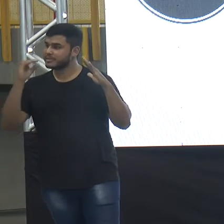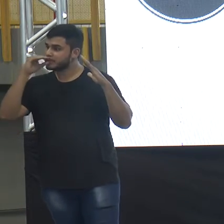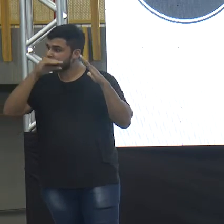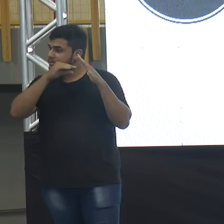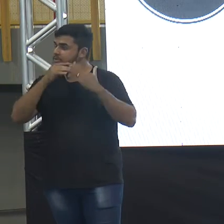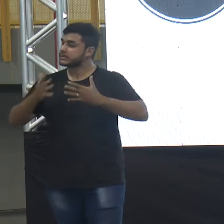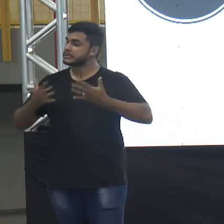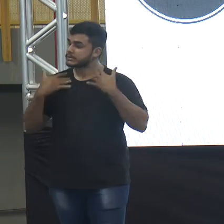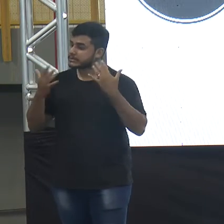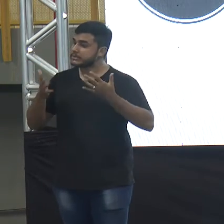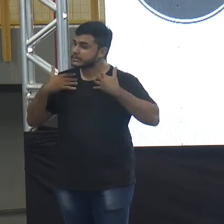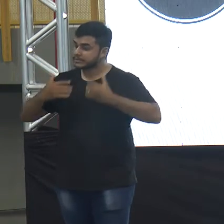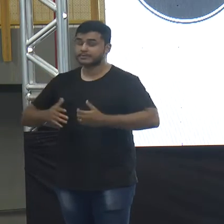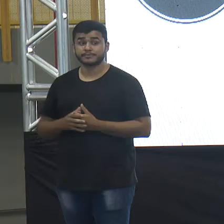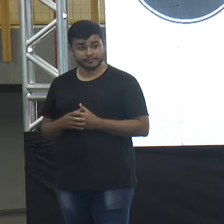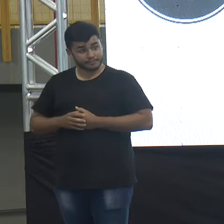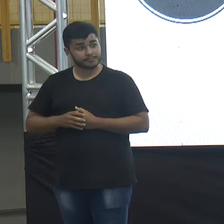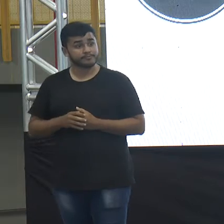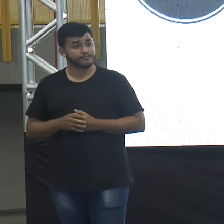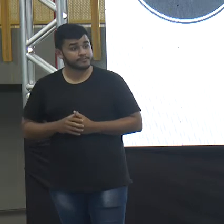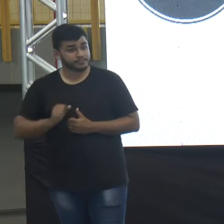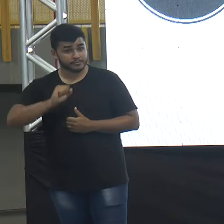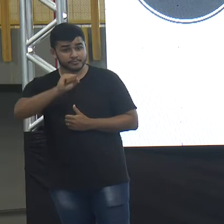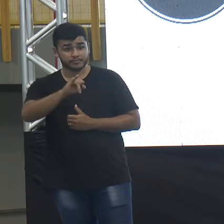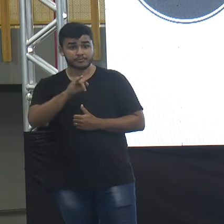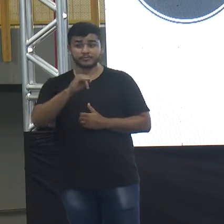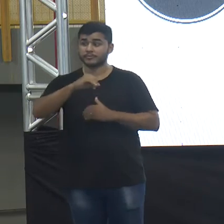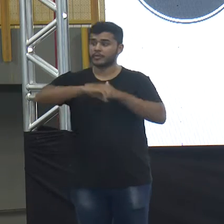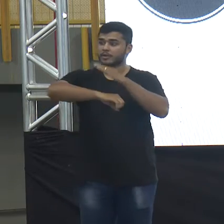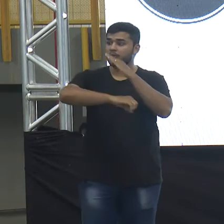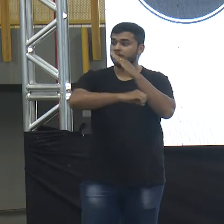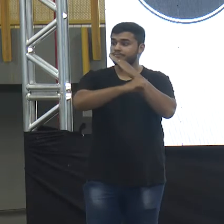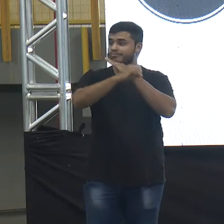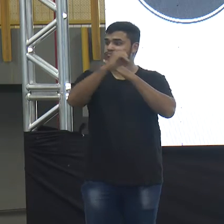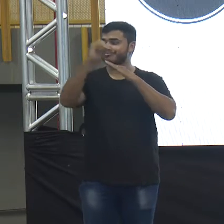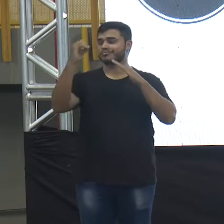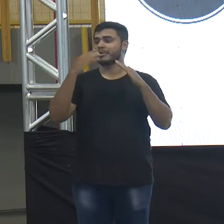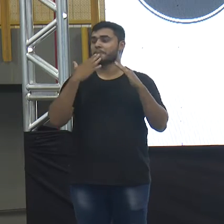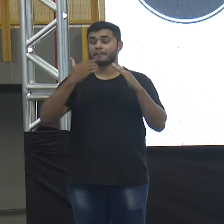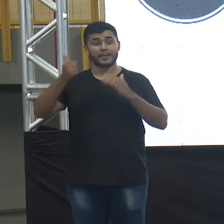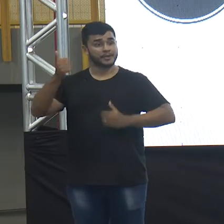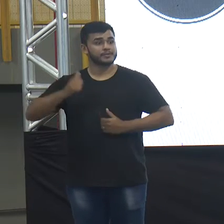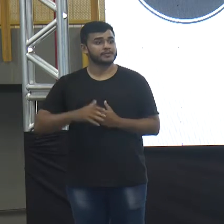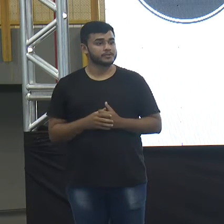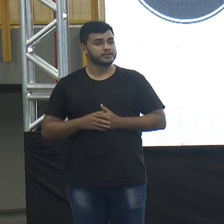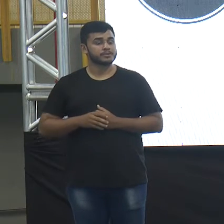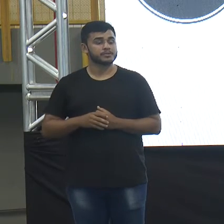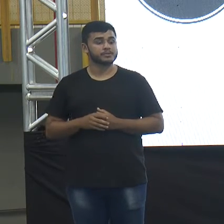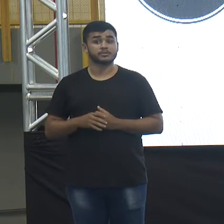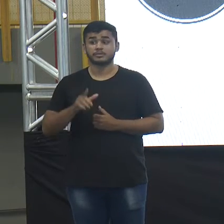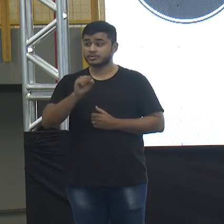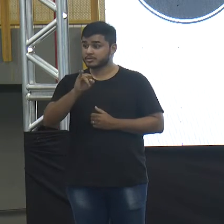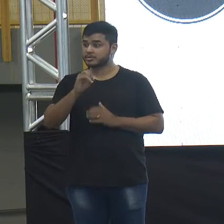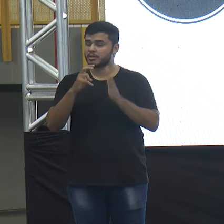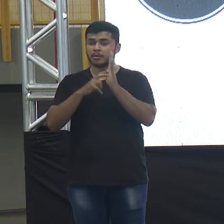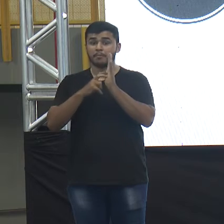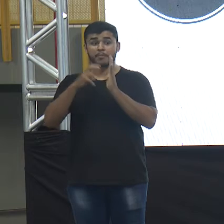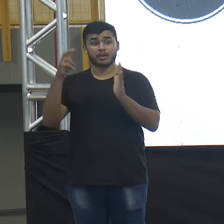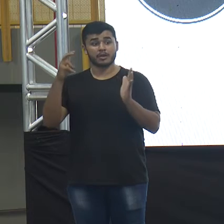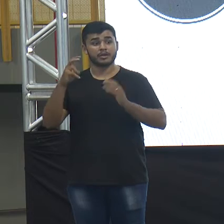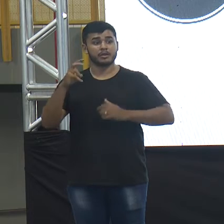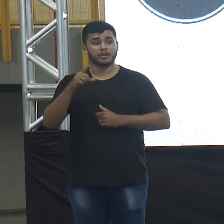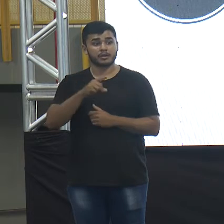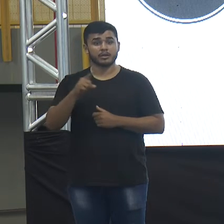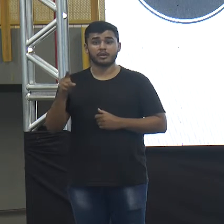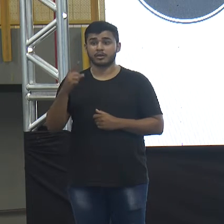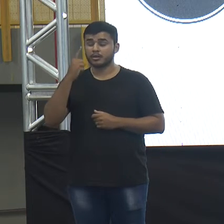Então, nesse aspecto, você tem que entender, se o corretor, se você vai visitar sempre pela manhã, cuidado.